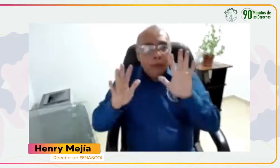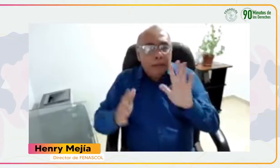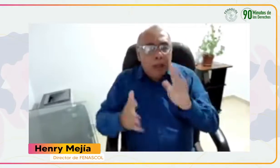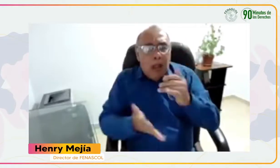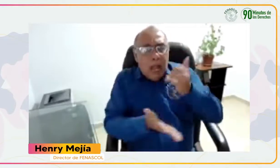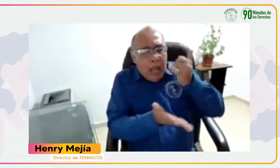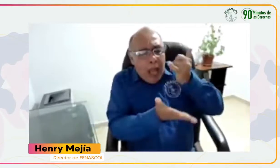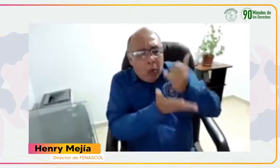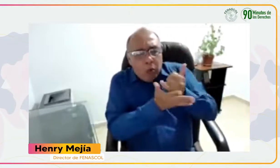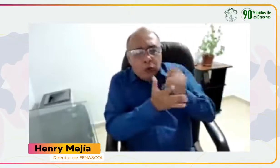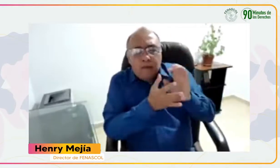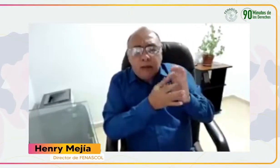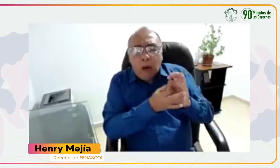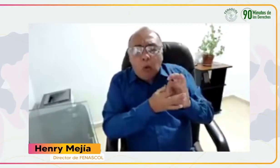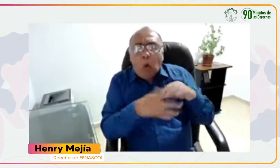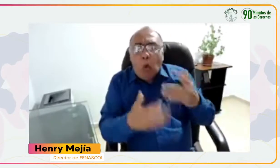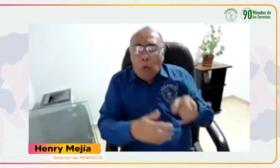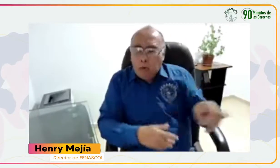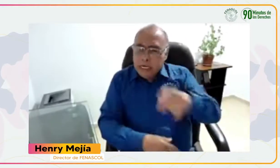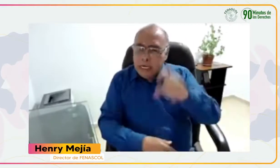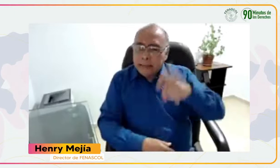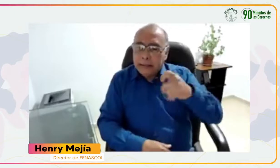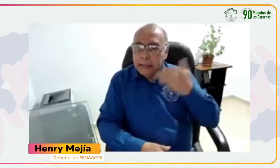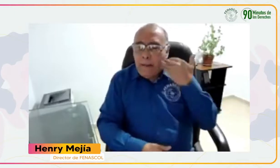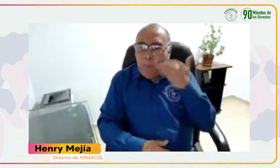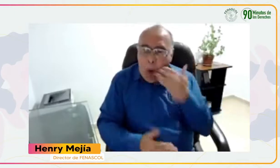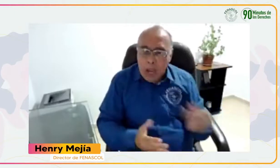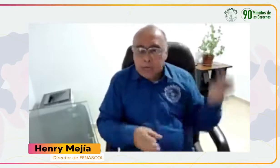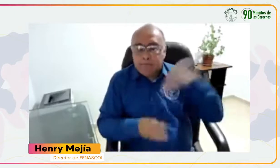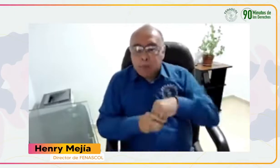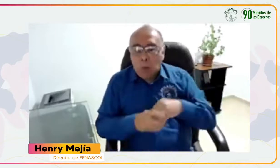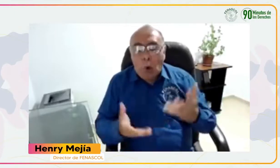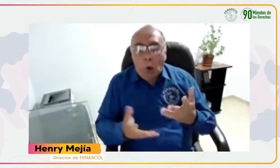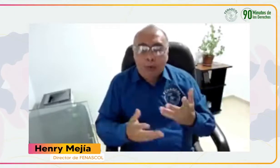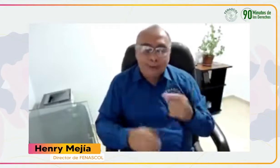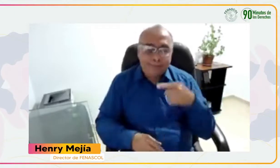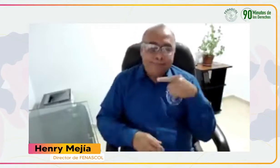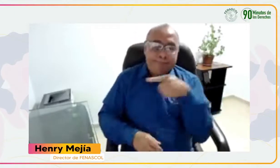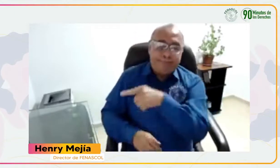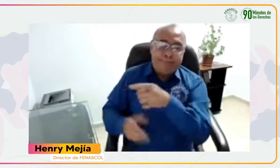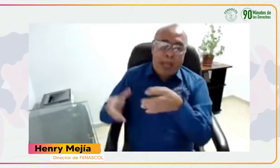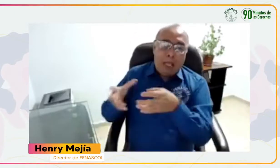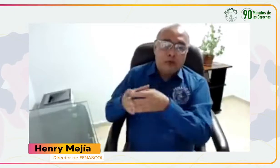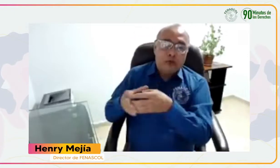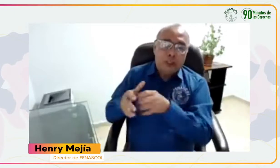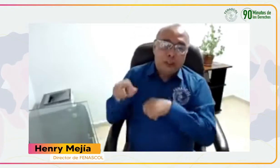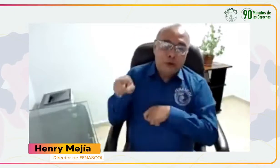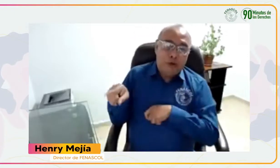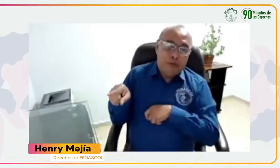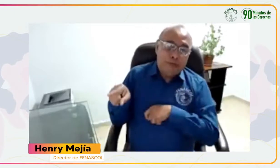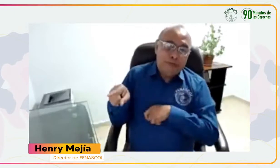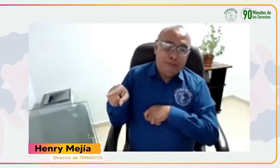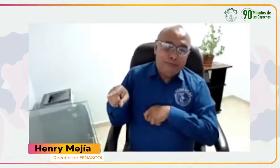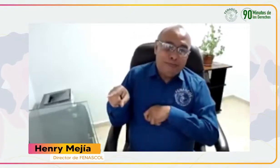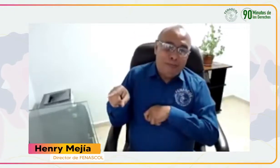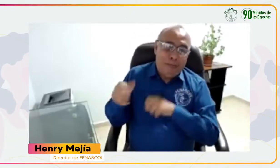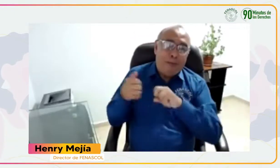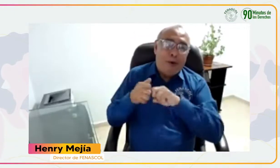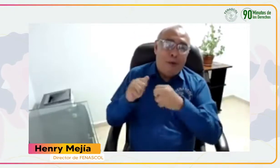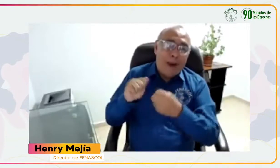y lamentablemente pues ha cambiado. Nosotros necesitamos juntas. Mujeres en las juntas,